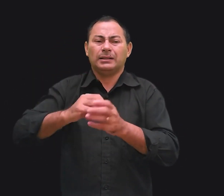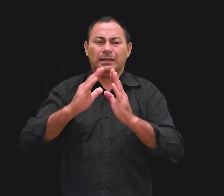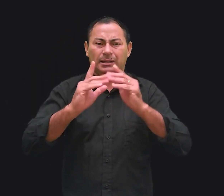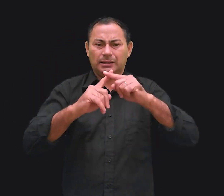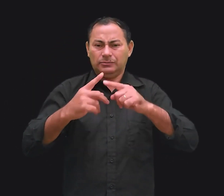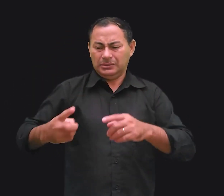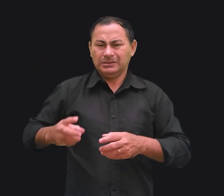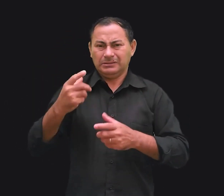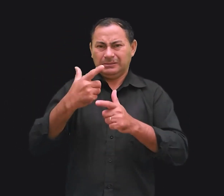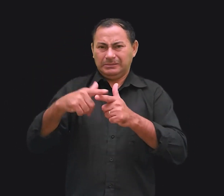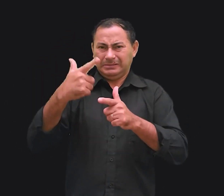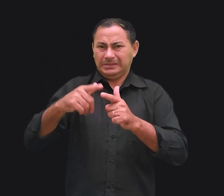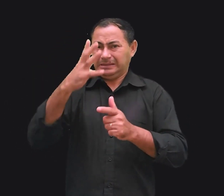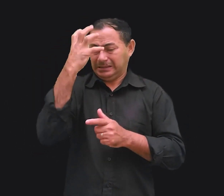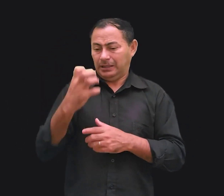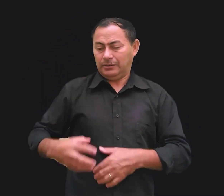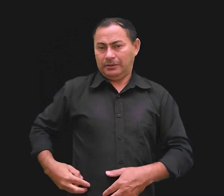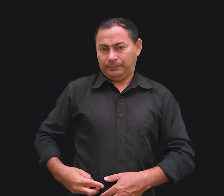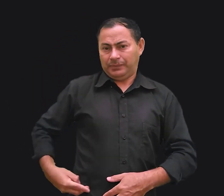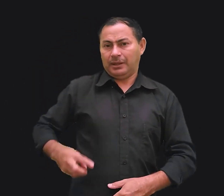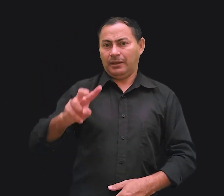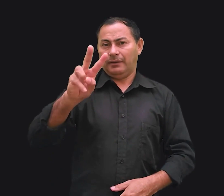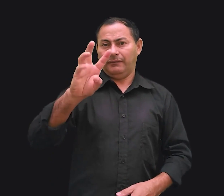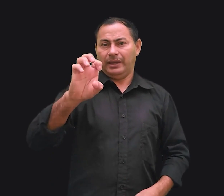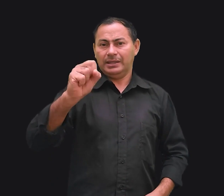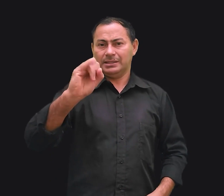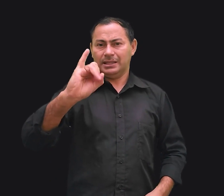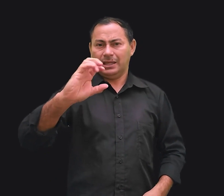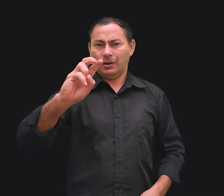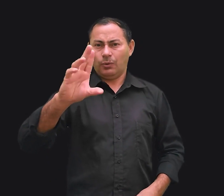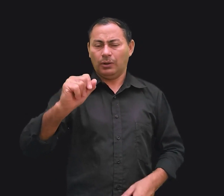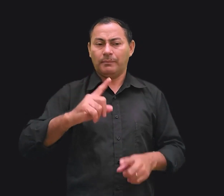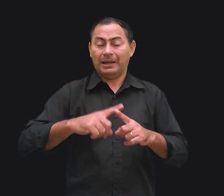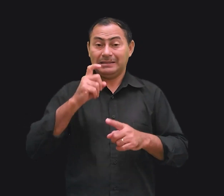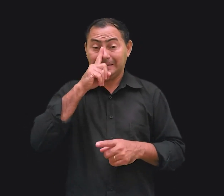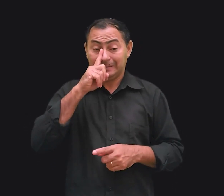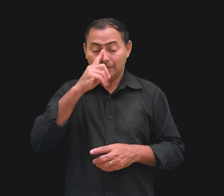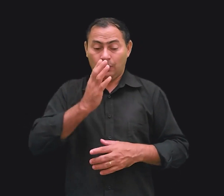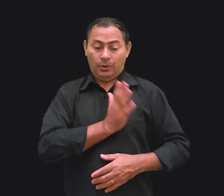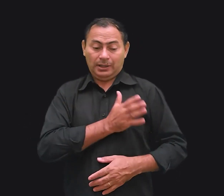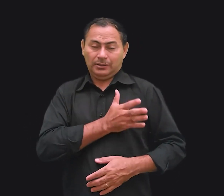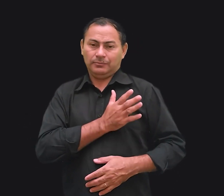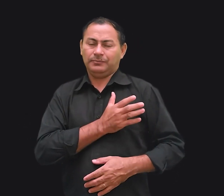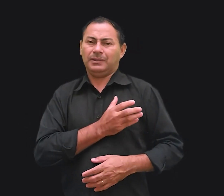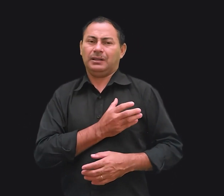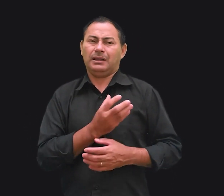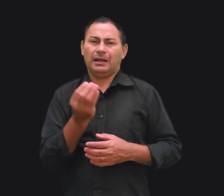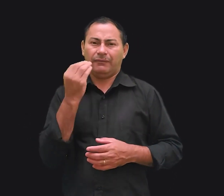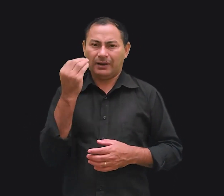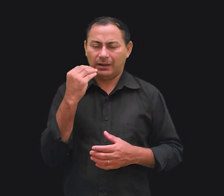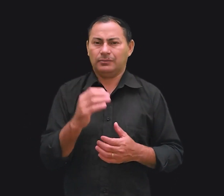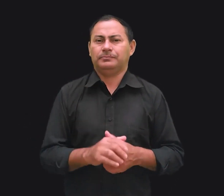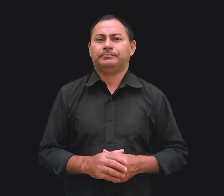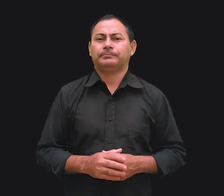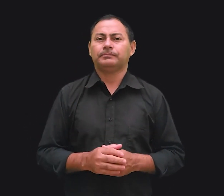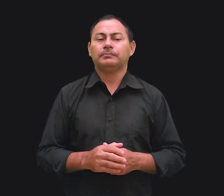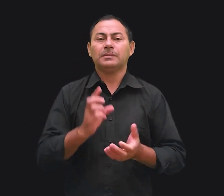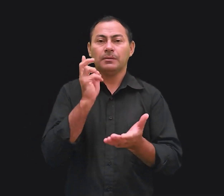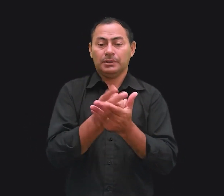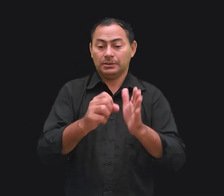vesícula. Os médicos precisavam tirar a sua vesícula, mas era muito arriscado, porque o coração dela era muito fraco. Ao